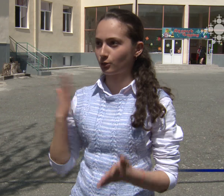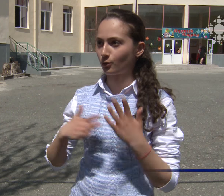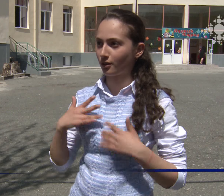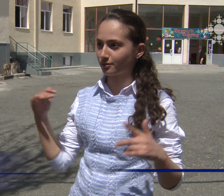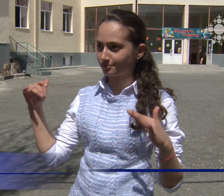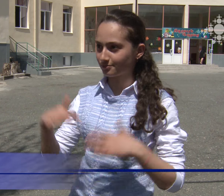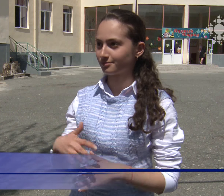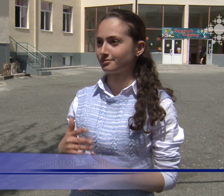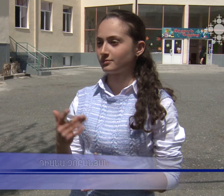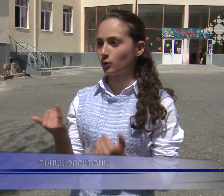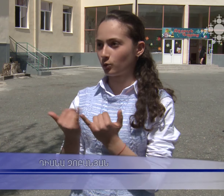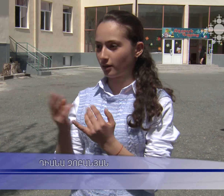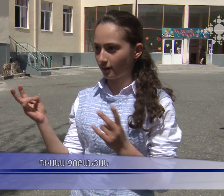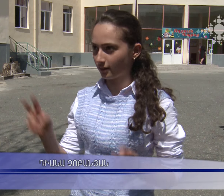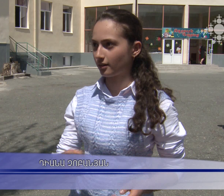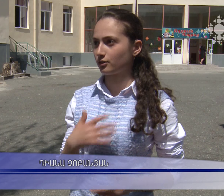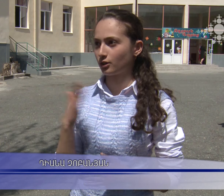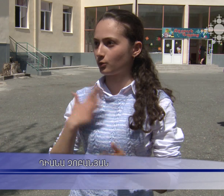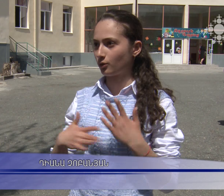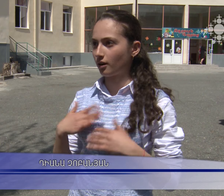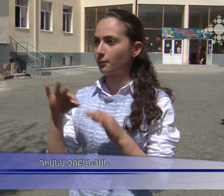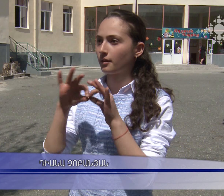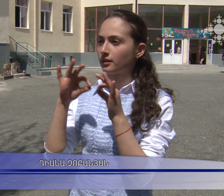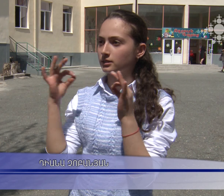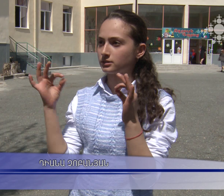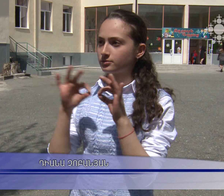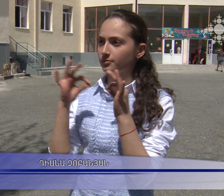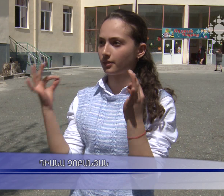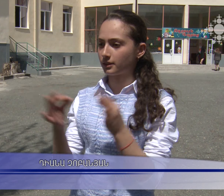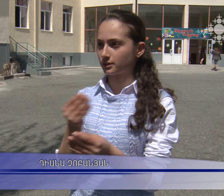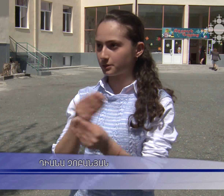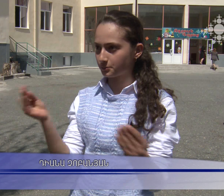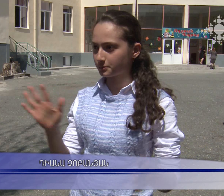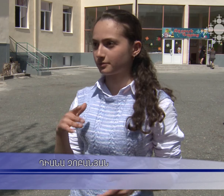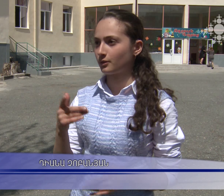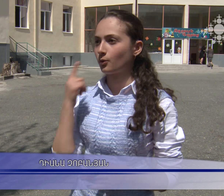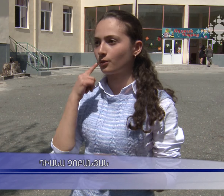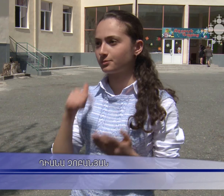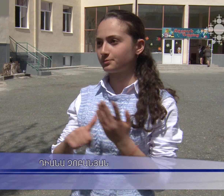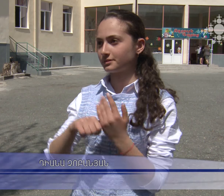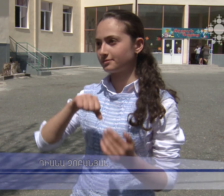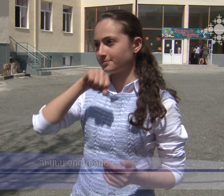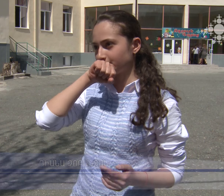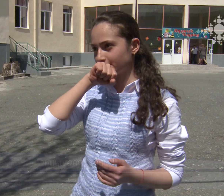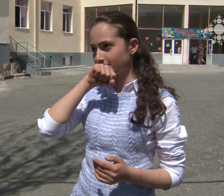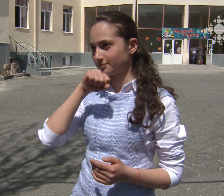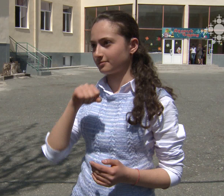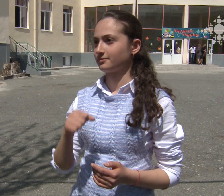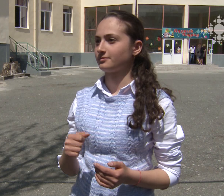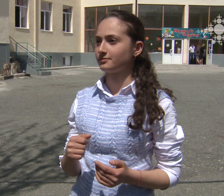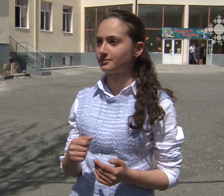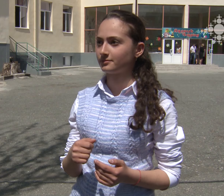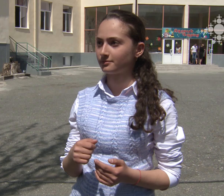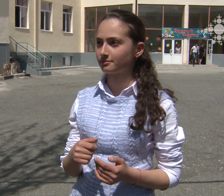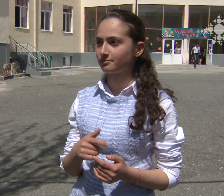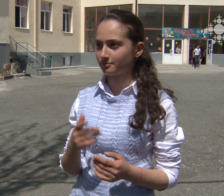Սուրբ Սատկի տոնը ես շատ եմ սիրում։ Այդ օրը մայրիկս շատ համեղ բաներ է պատրաստում, մեր տուն հյուրեր են գալիս։ Ուրախ եմ, որ ստացա այս